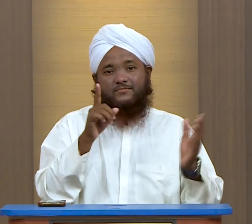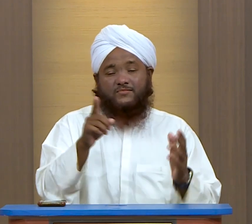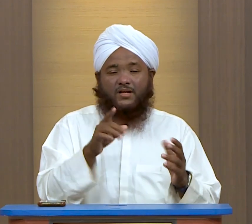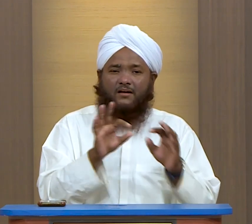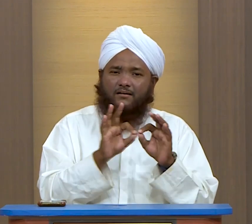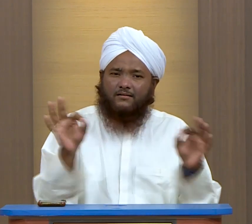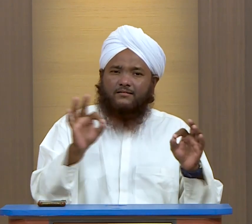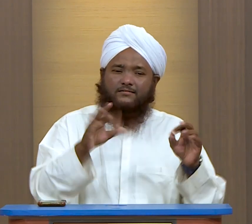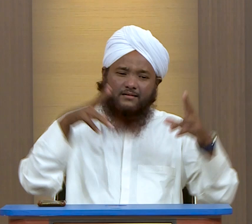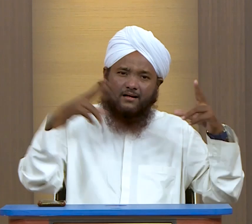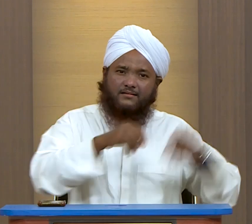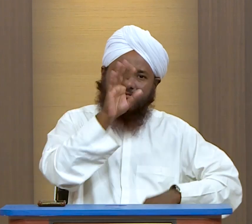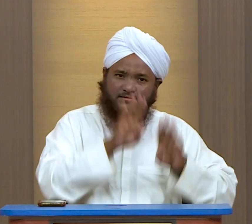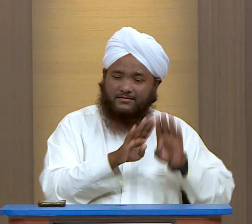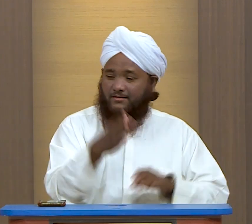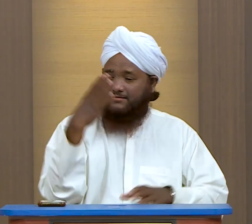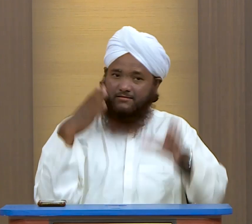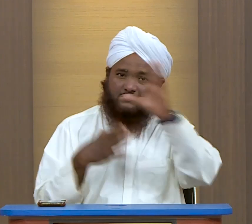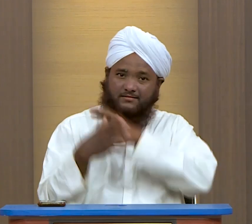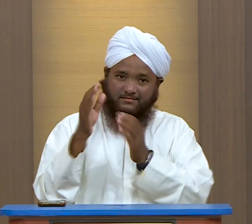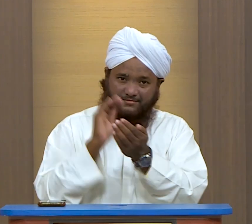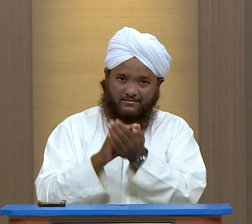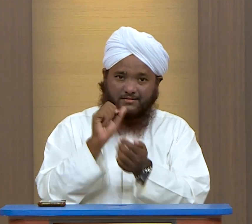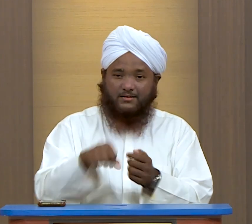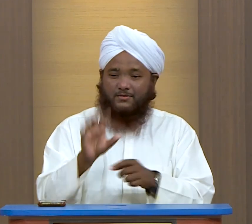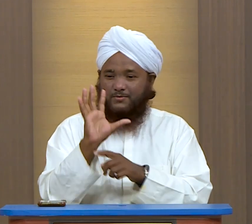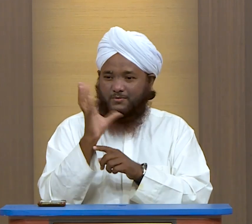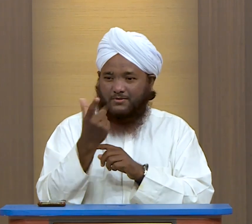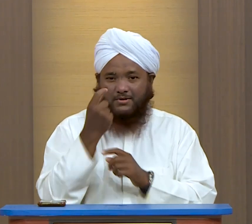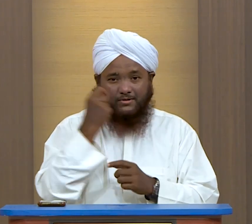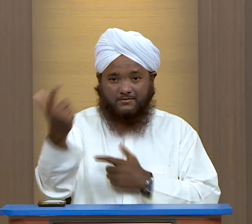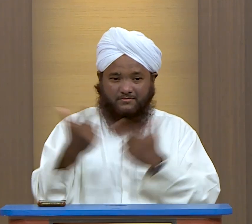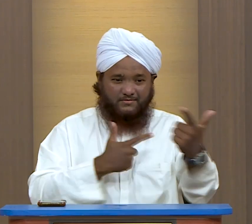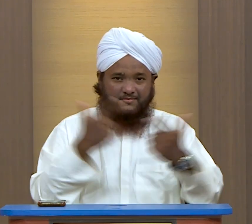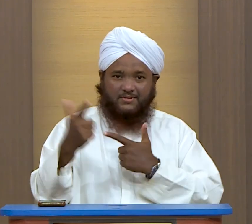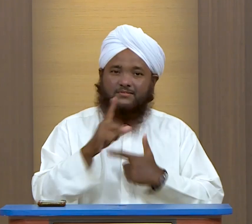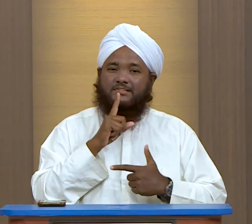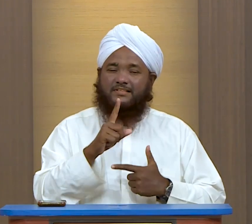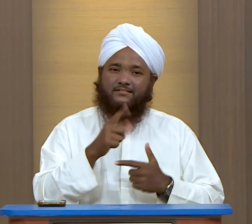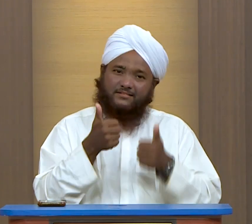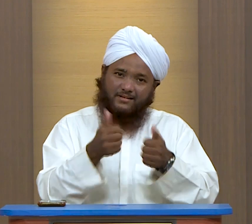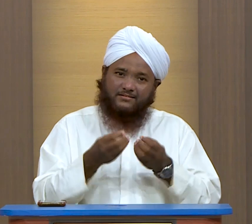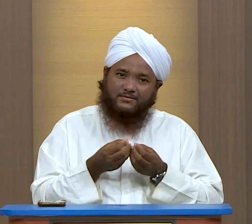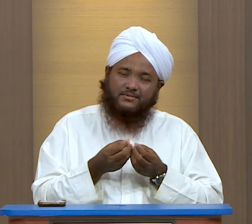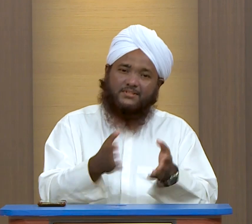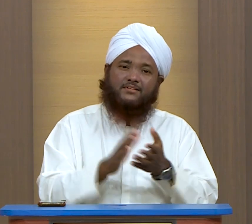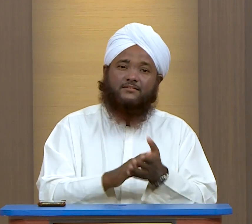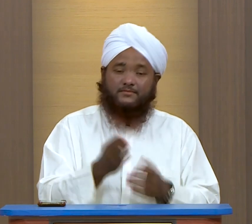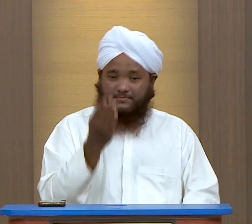ہر قسم کا ثواب پاتا ہے۔ دنیا بھی اسے سچا کہنے اچھا سمجھنے لگتی ہے۔ اس کی عزت لوگوں کے دلوں